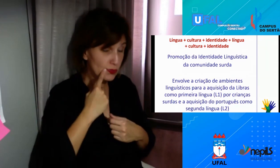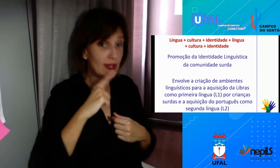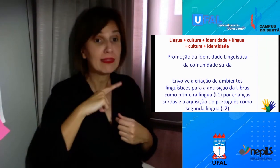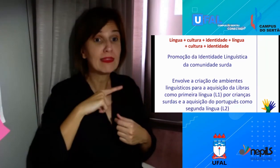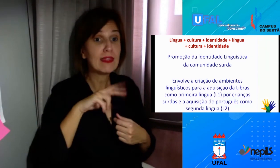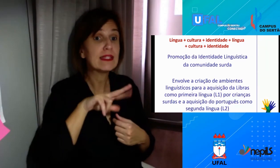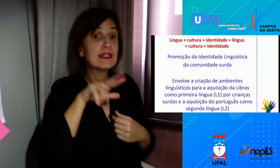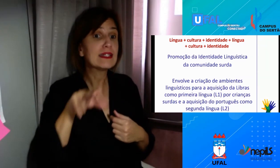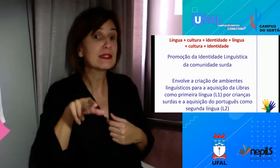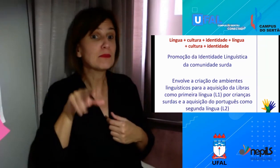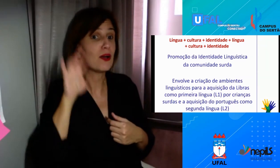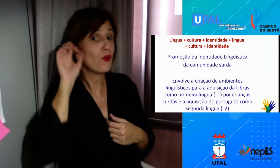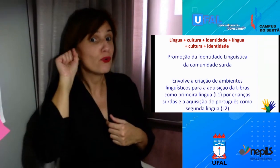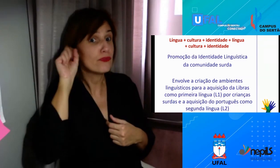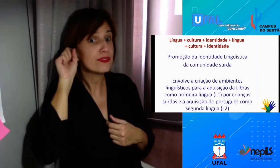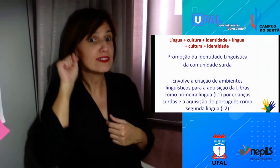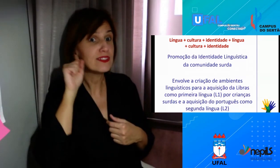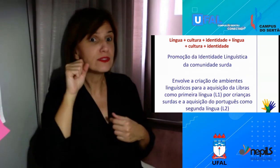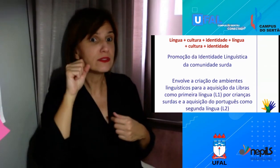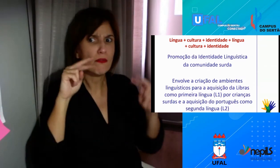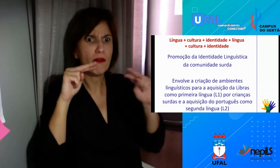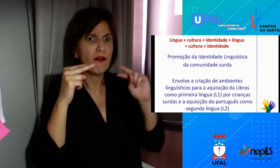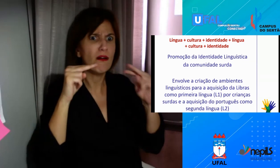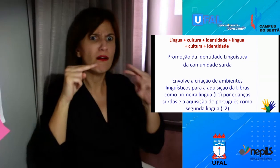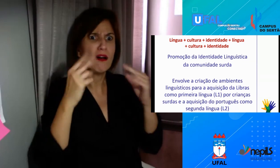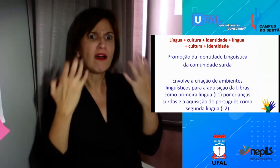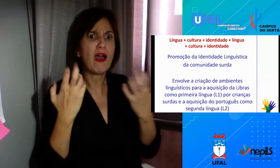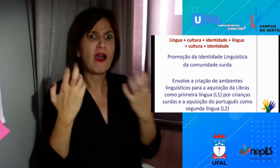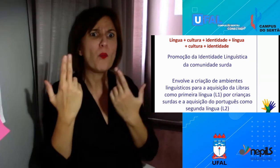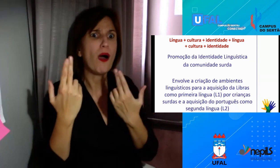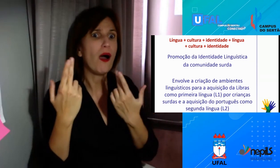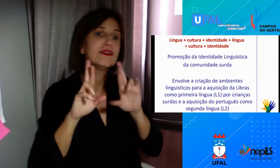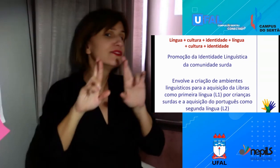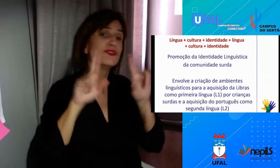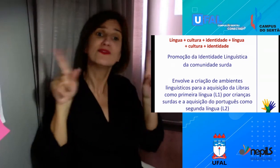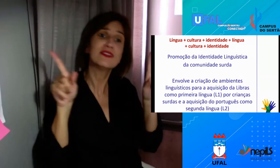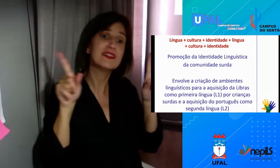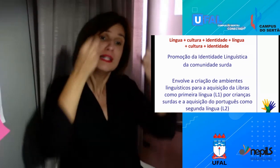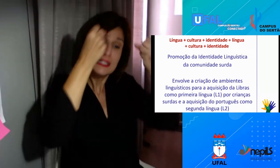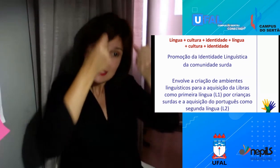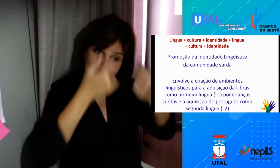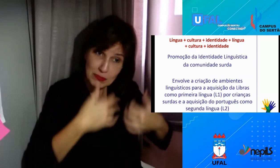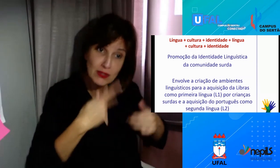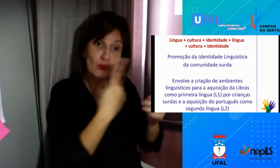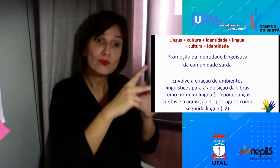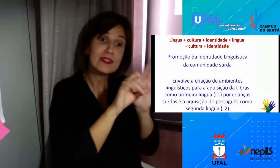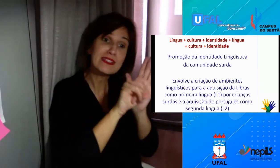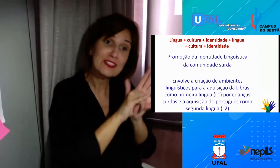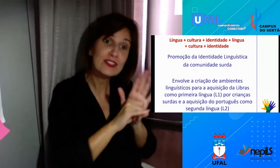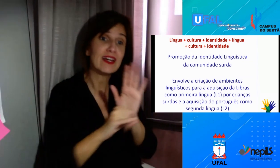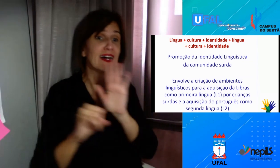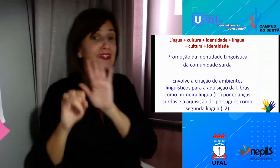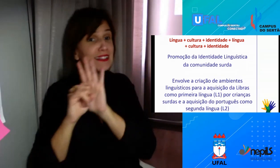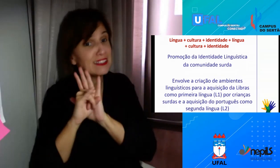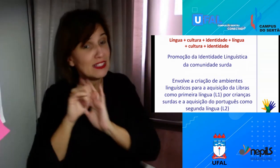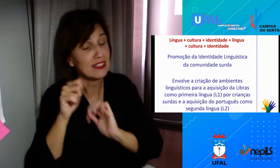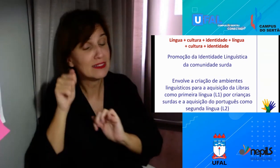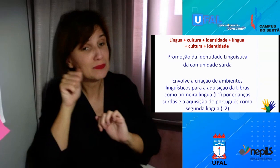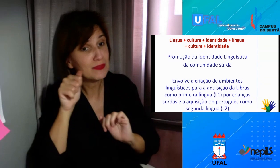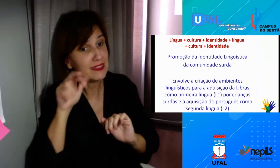sua identidade pode ser diferente da dos seus pais, mas que existem outras pessoas. Então, há um estranhamento quando uma criança tem,